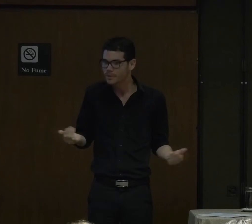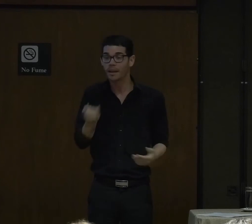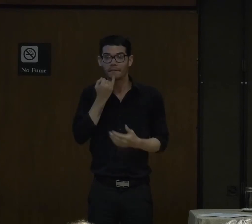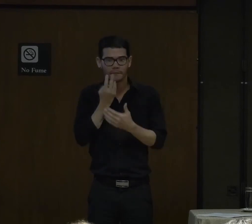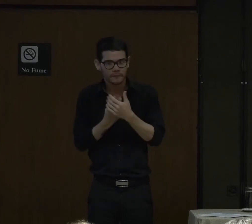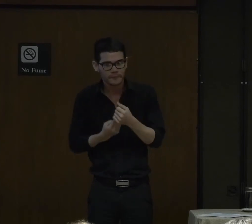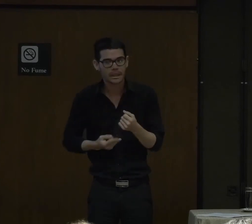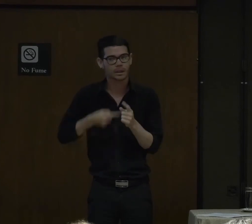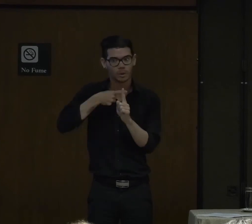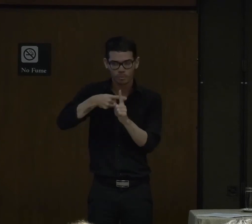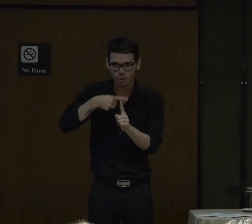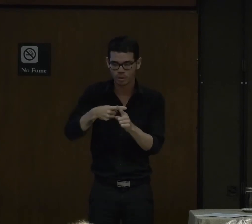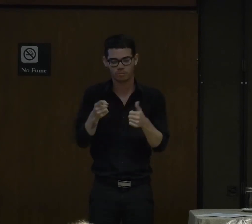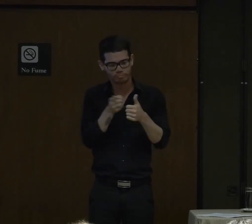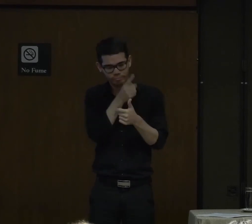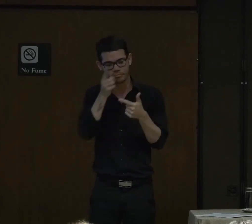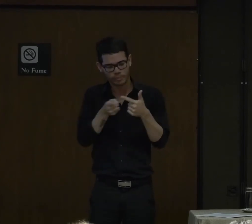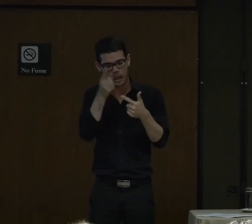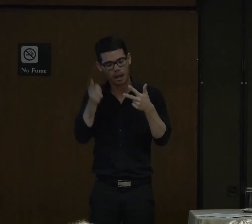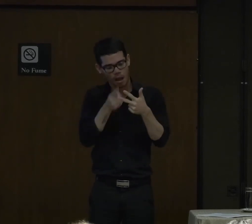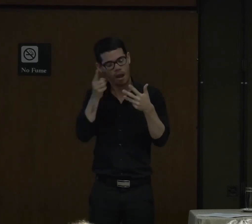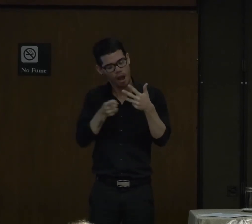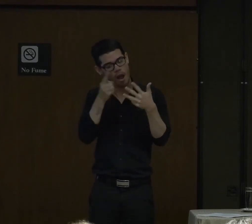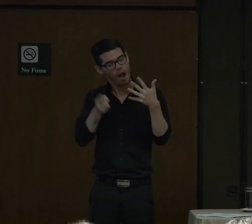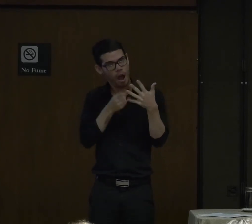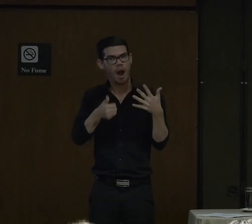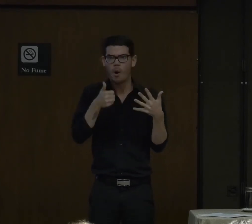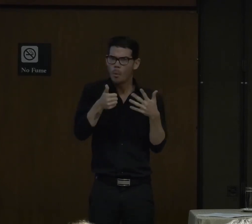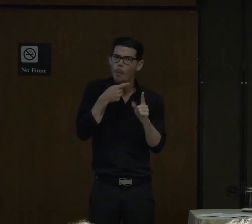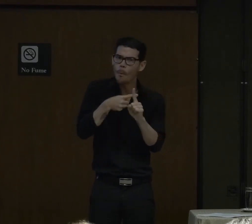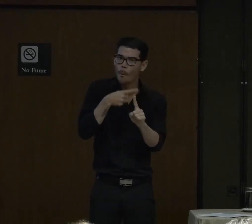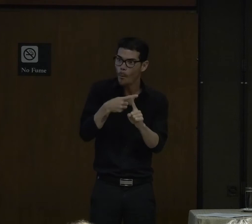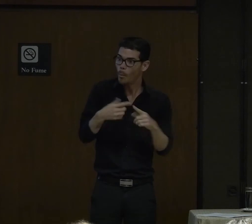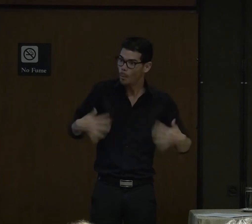toda esta información que nos ha proporcionado la investigación sobre el bilingüismo,